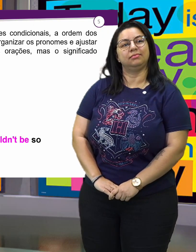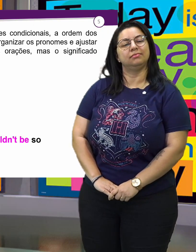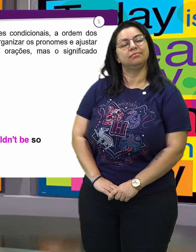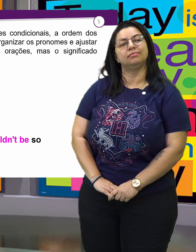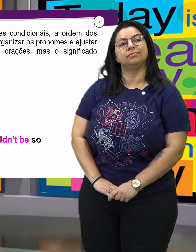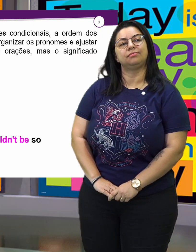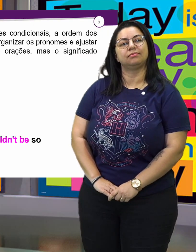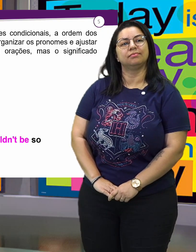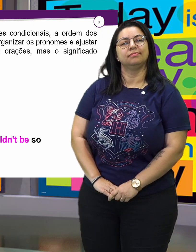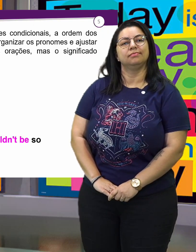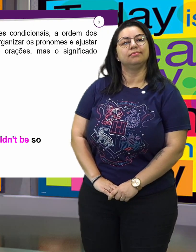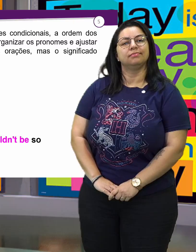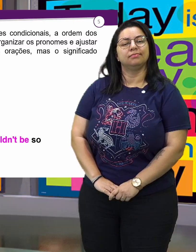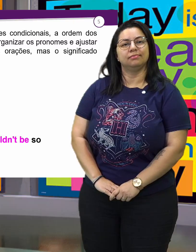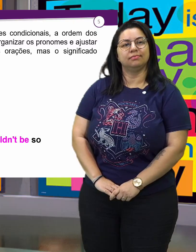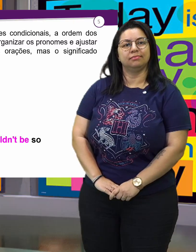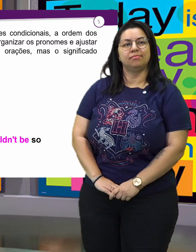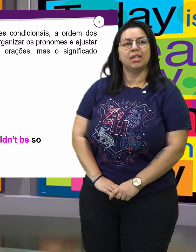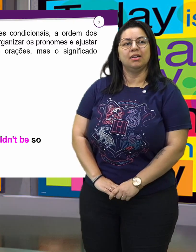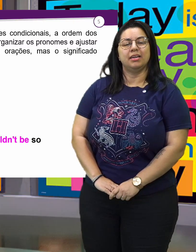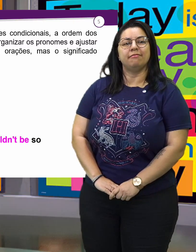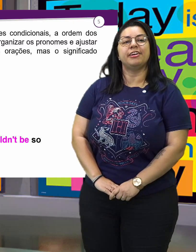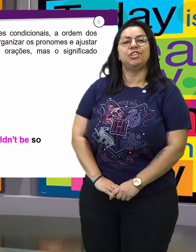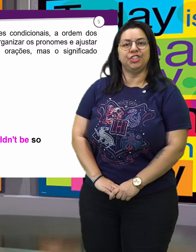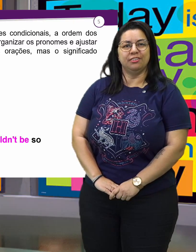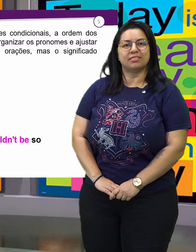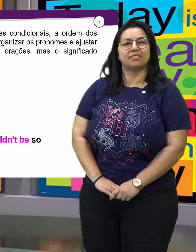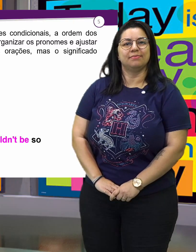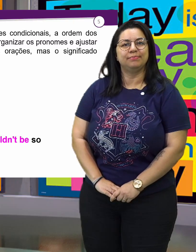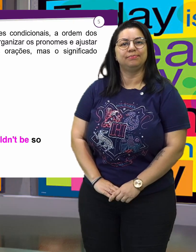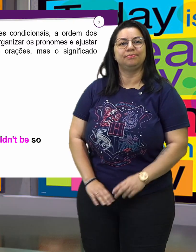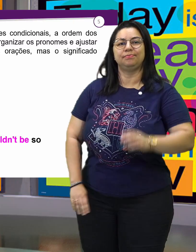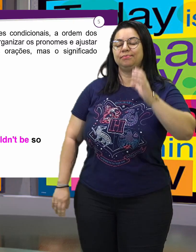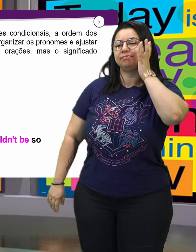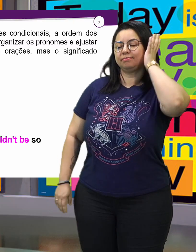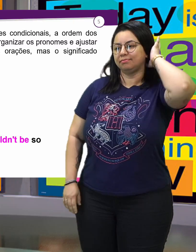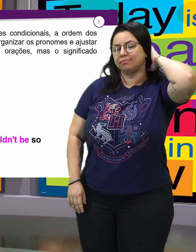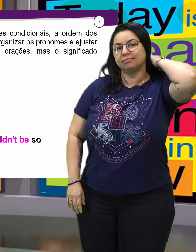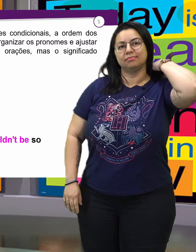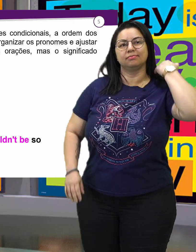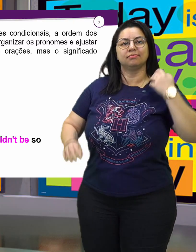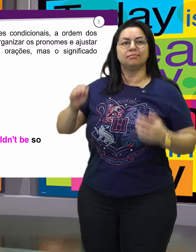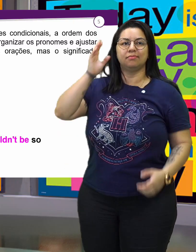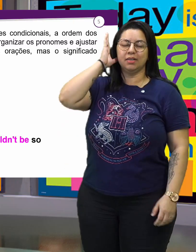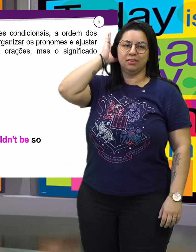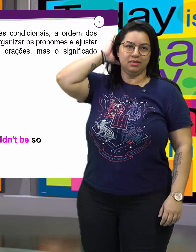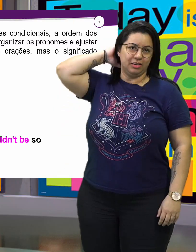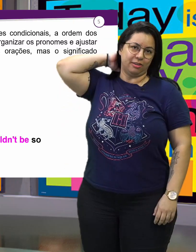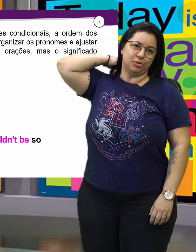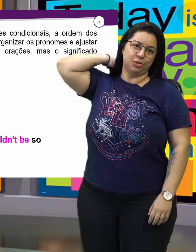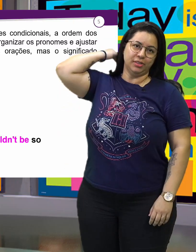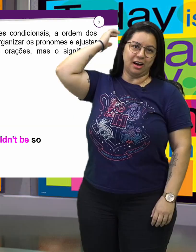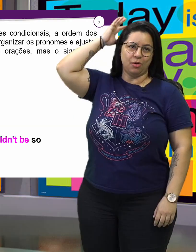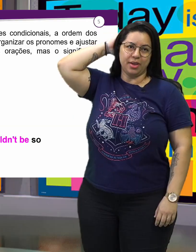iguais, só que essas frases, elas estão o quê? Invertidas. Aqui na primeira você tem o quê? A